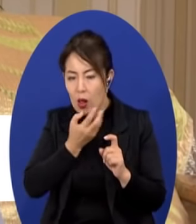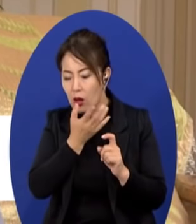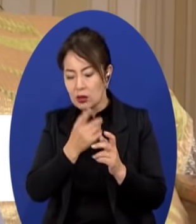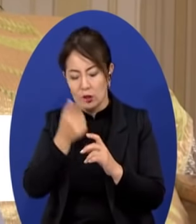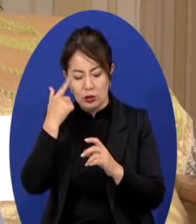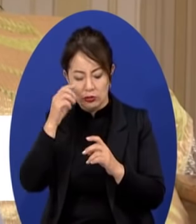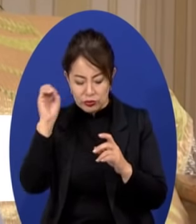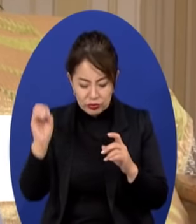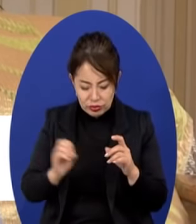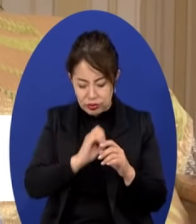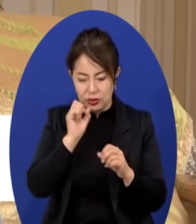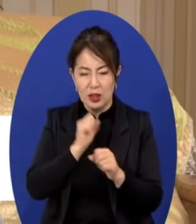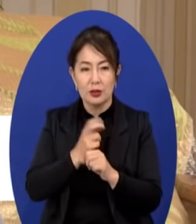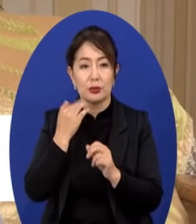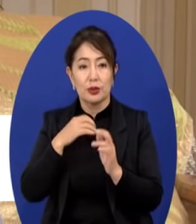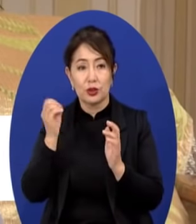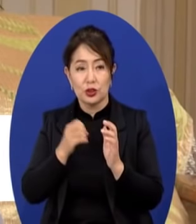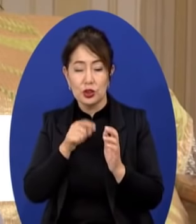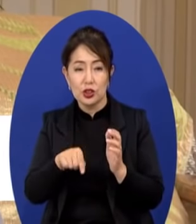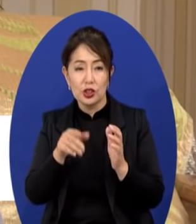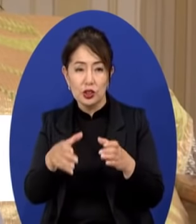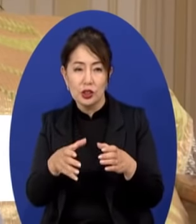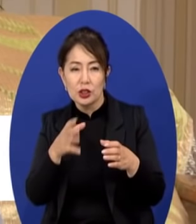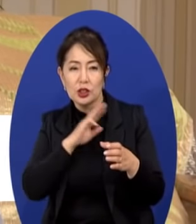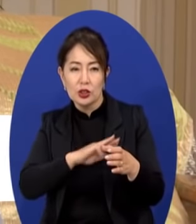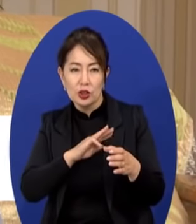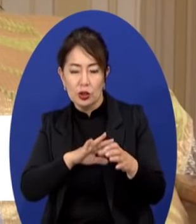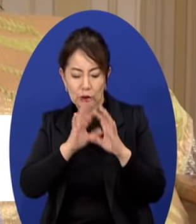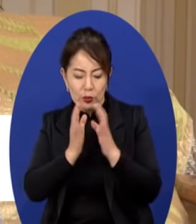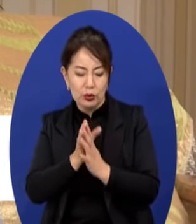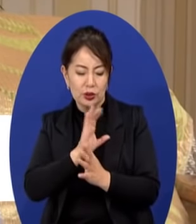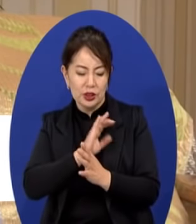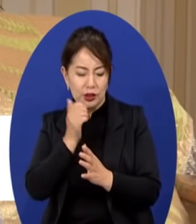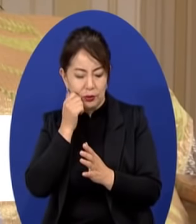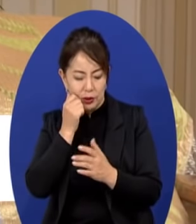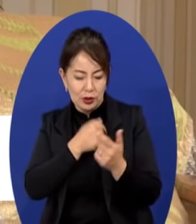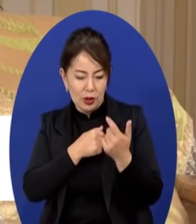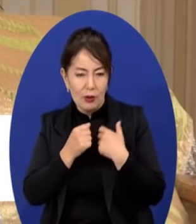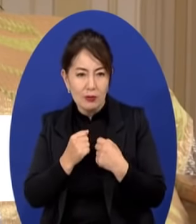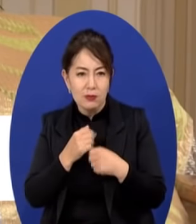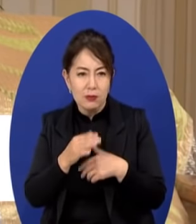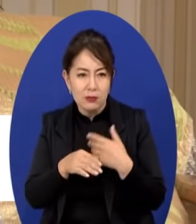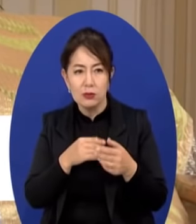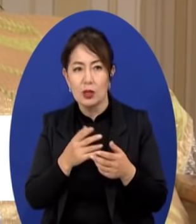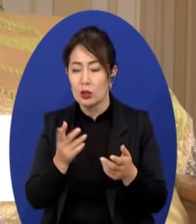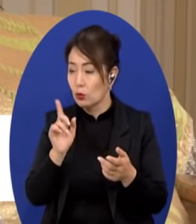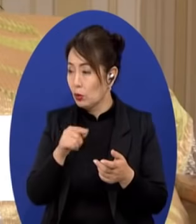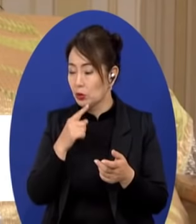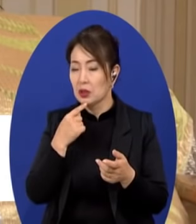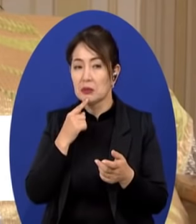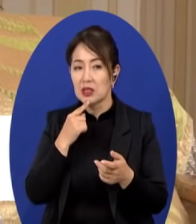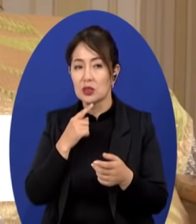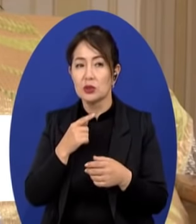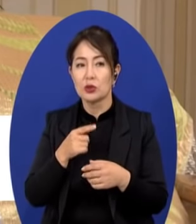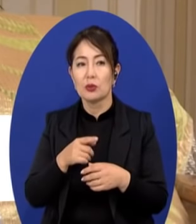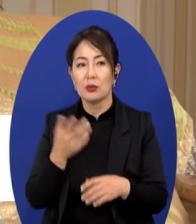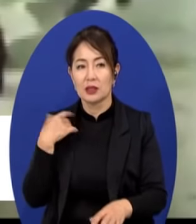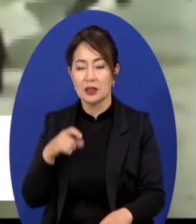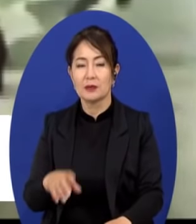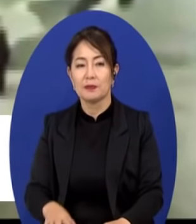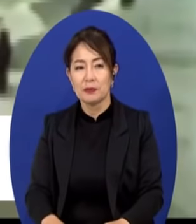шин үгүй. Тэрнийхээ төлөө бүх сэтгэл биеийн зовоож явах бол болдгоо. Ийм хэцүү эдшүүд